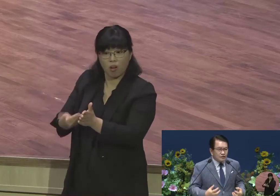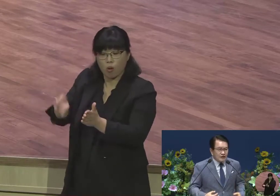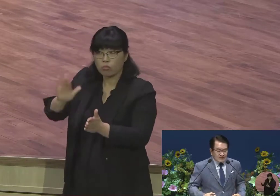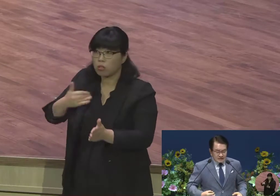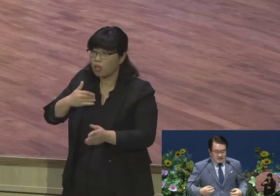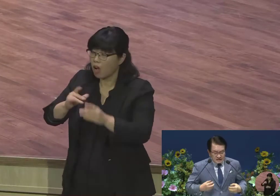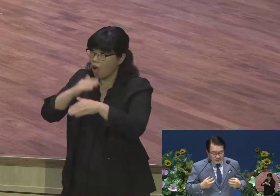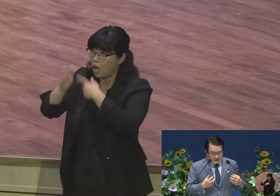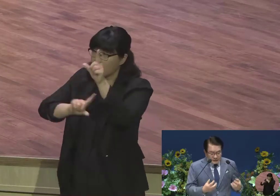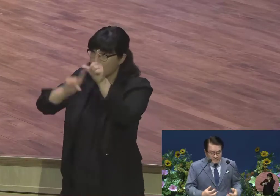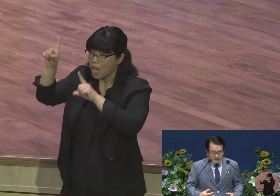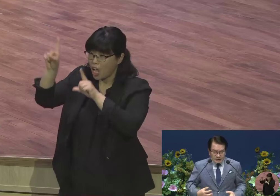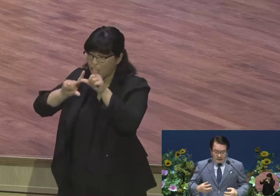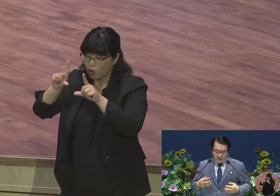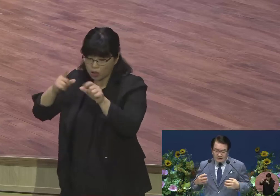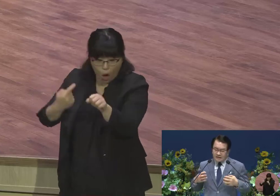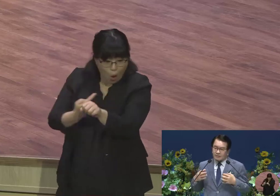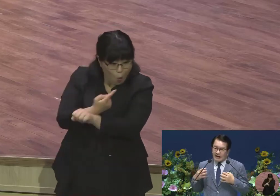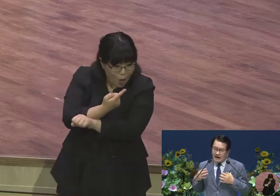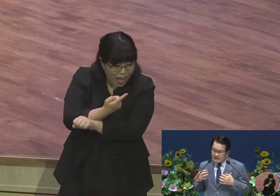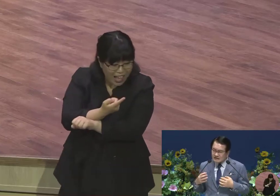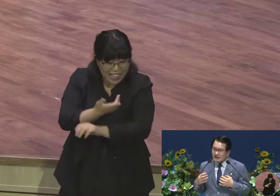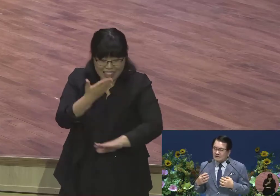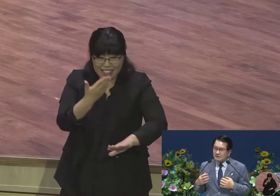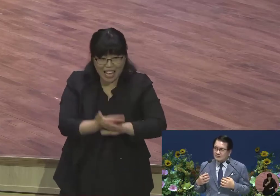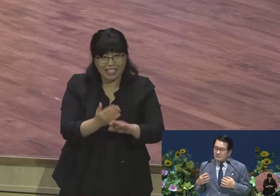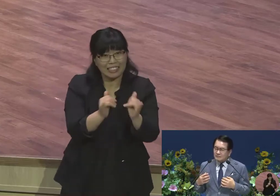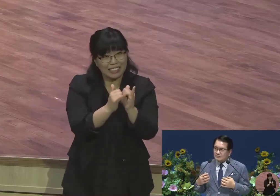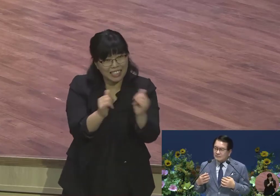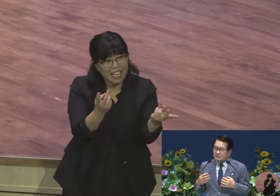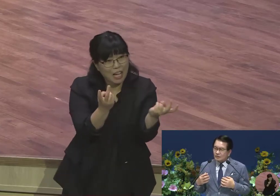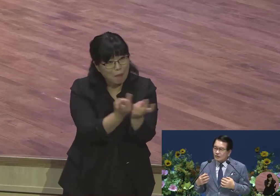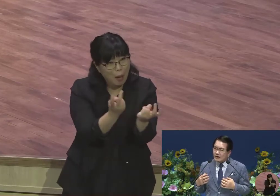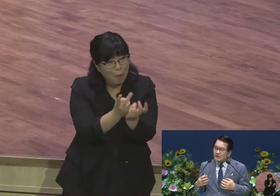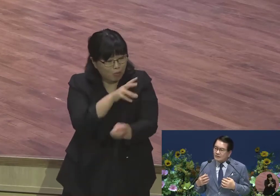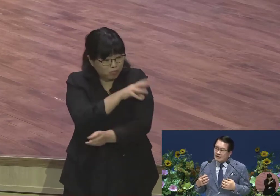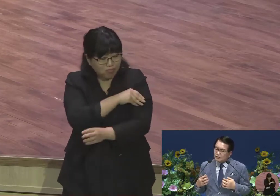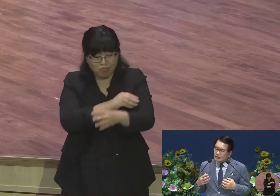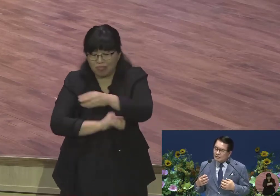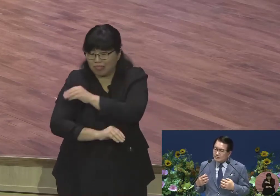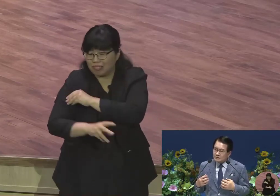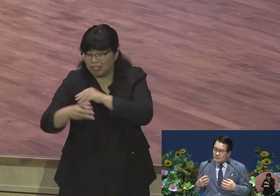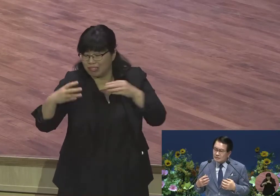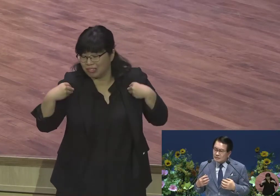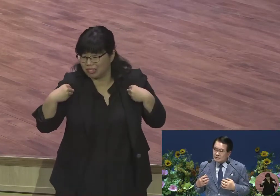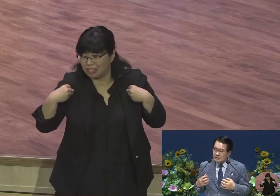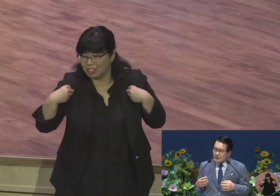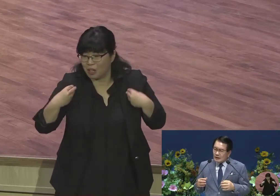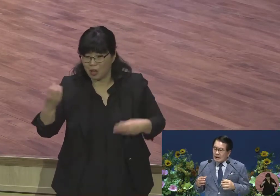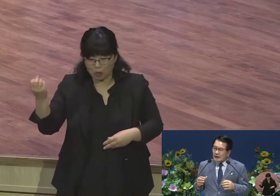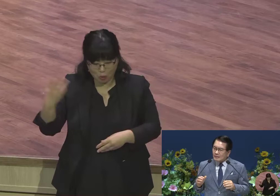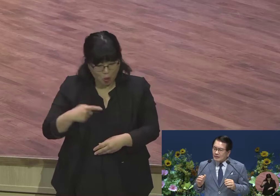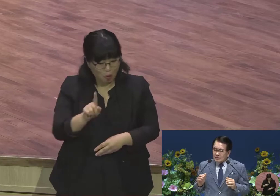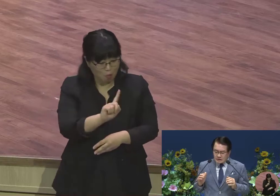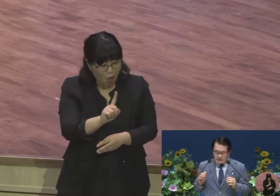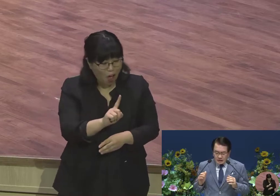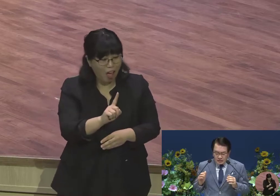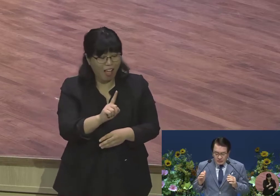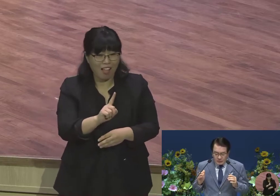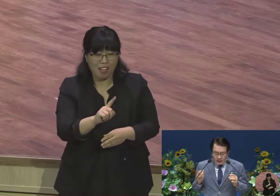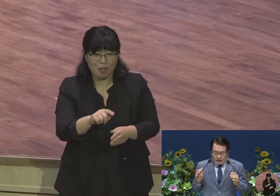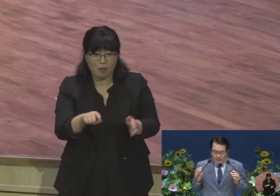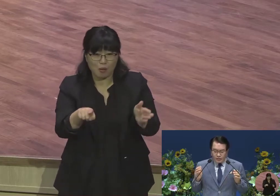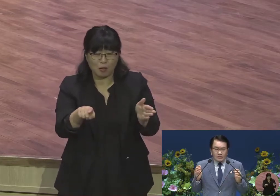인본주의 세상적인 방법 그것이 가득 차 있어요 괴단이면서 예수 믿으면서 하나님의